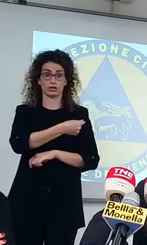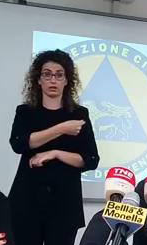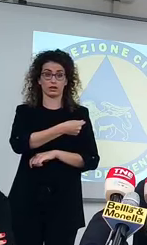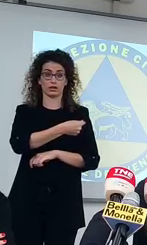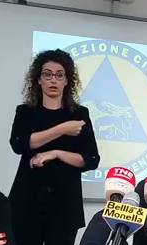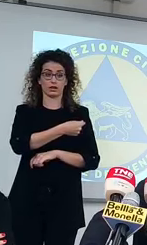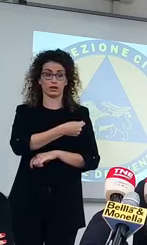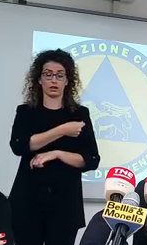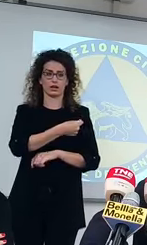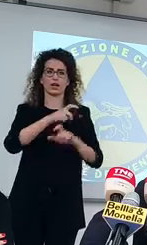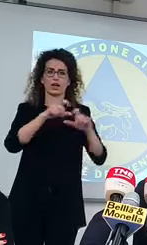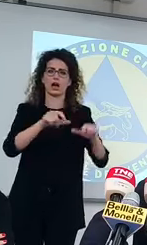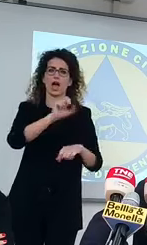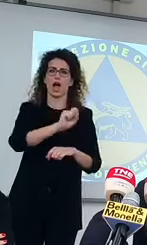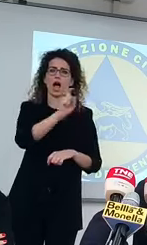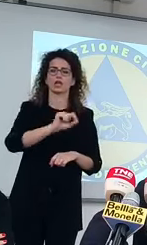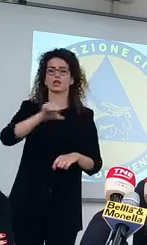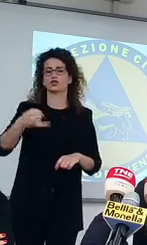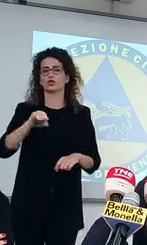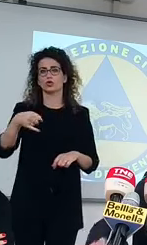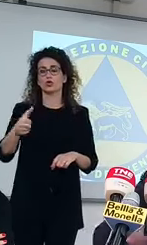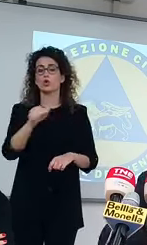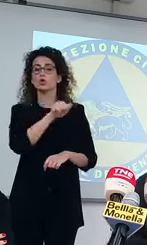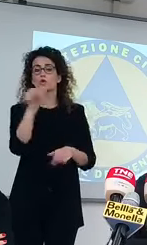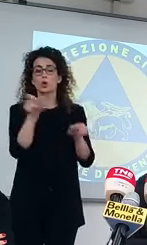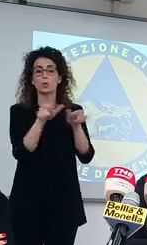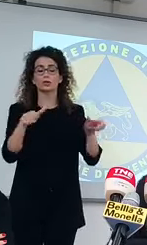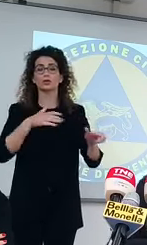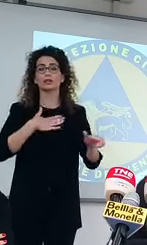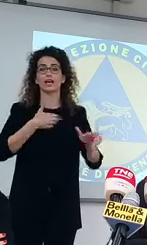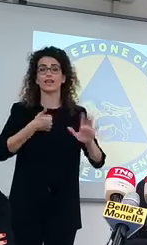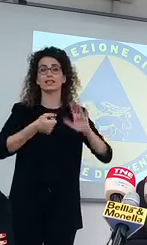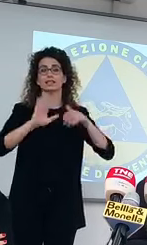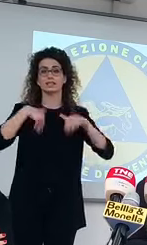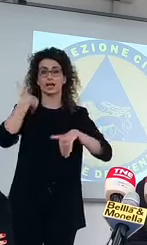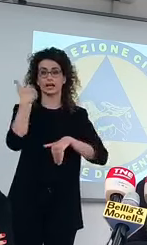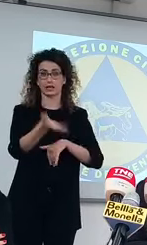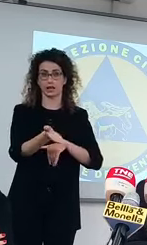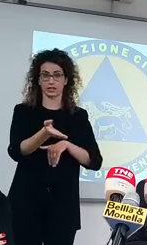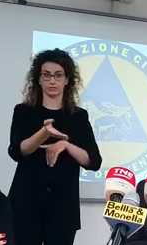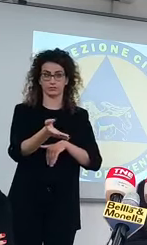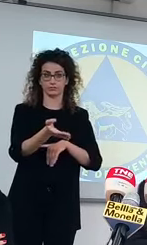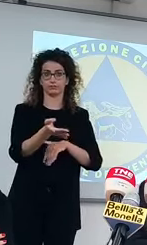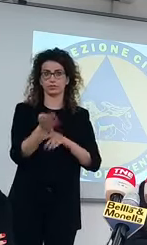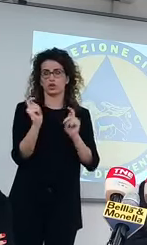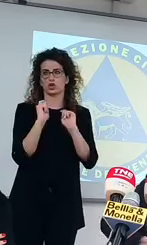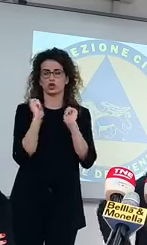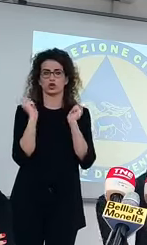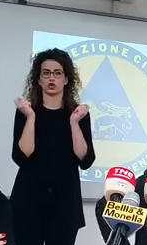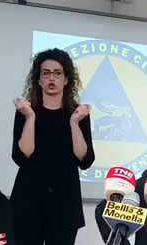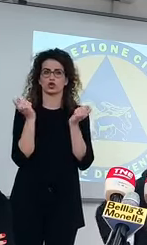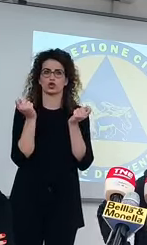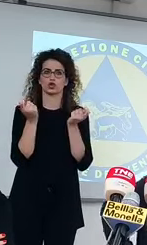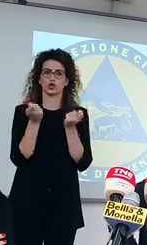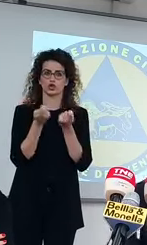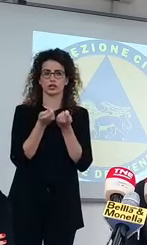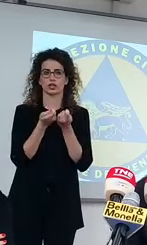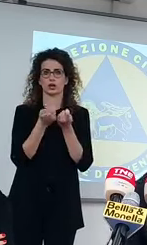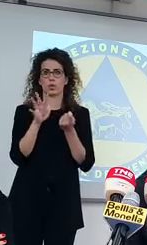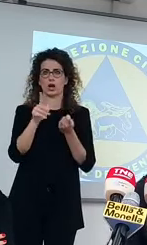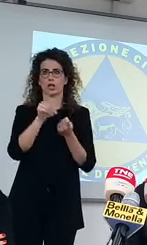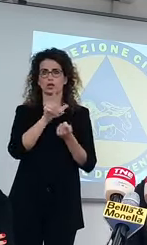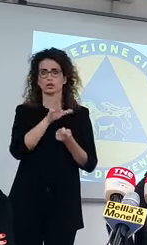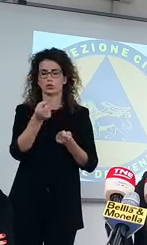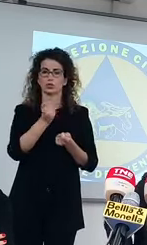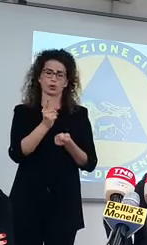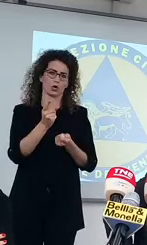con i vaccini AstraZeneca e Johnson & Johnson solo a chi ha più di 60 anni. E questo in linea generale, non nella quasi totalità, perché poi le eccezioni